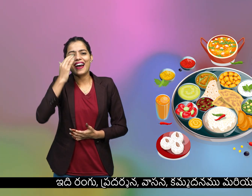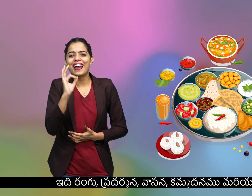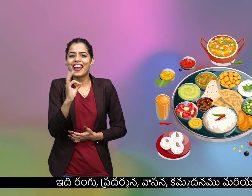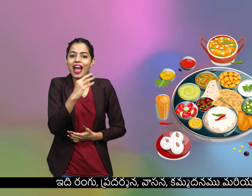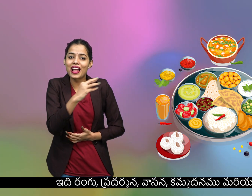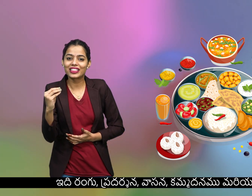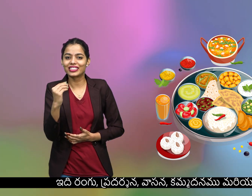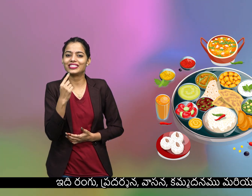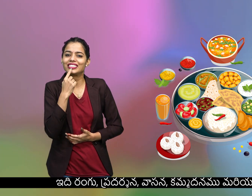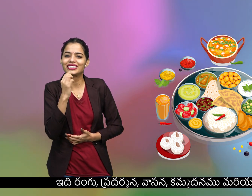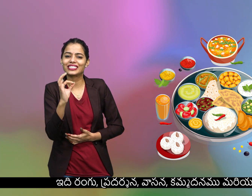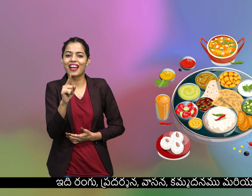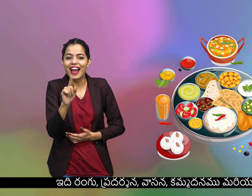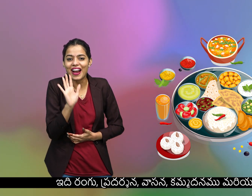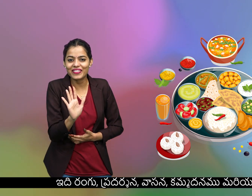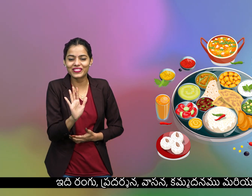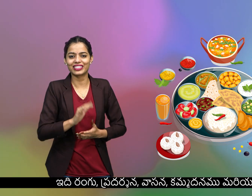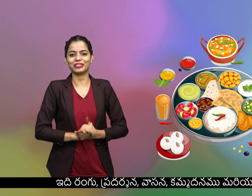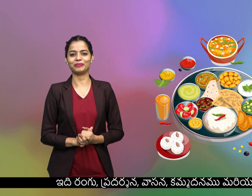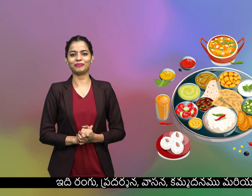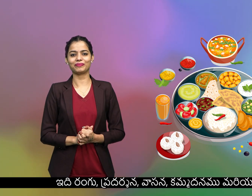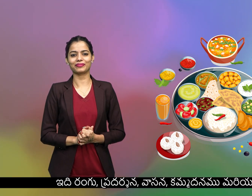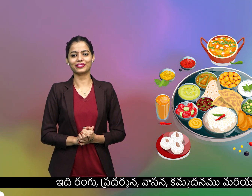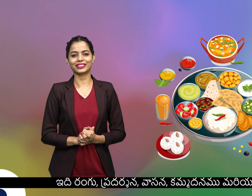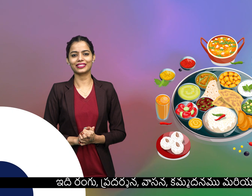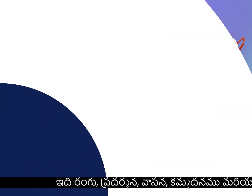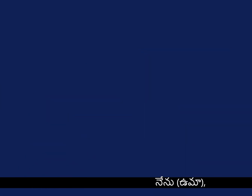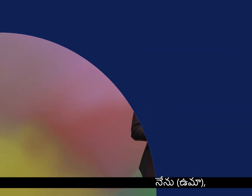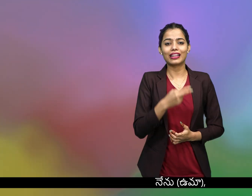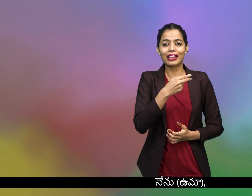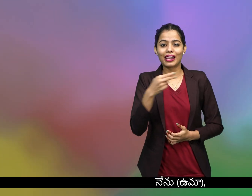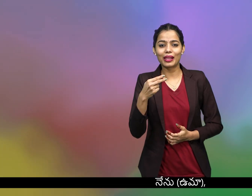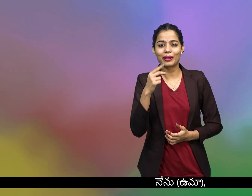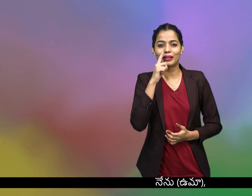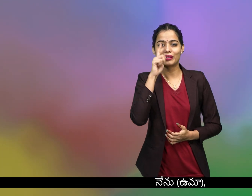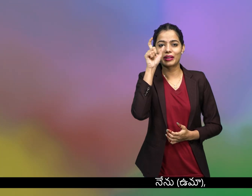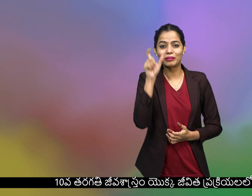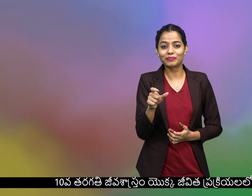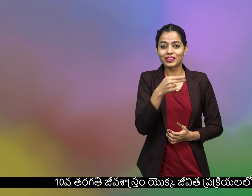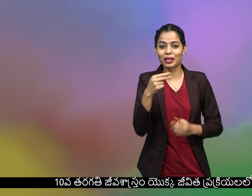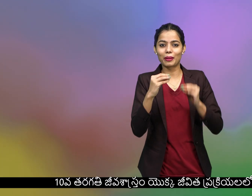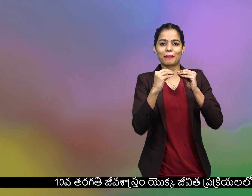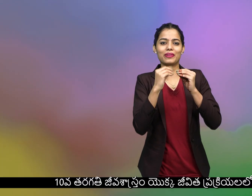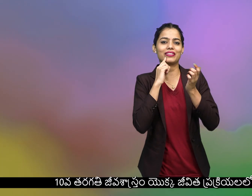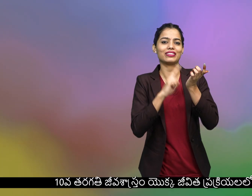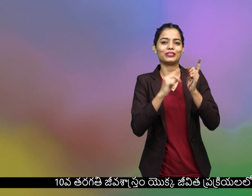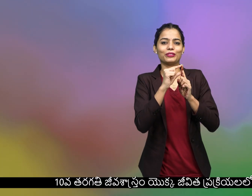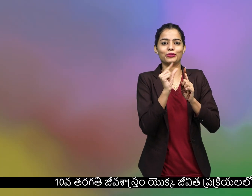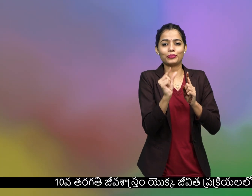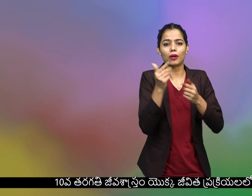వాసన, కమ్మతనము మరియు రుచి, కాదా? నేను ఉమా. 10వ తరగతి జీవశాస్త్రం